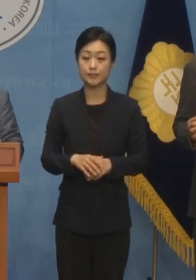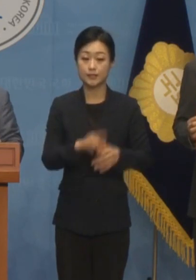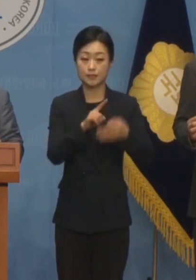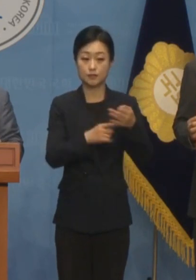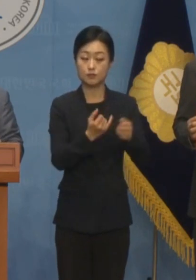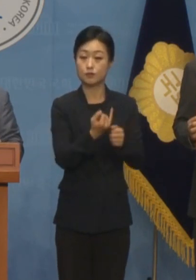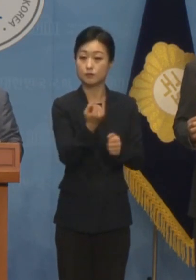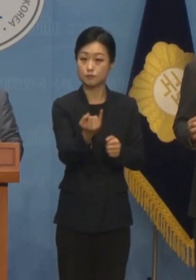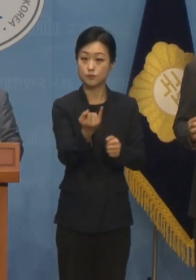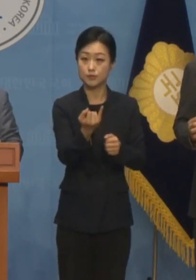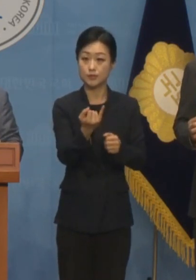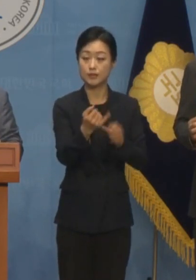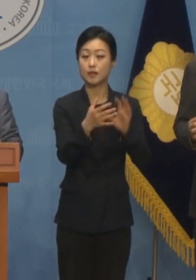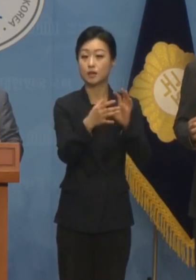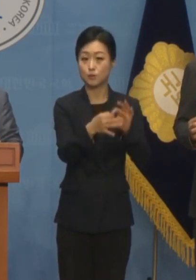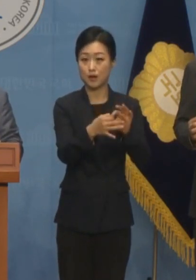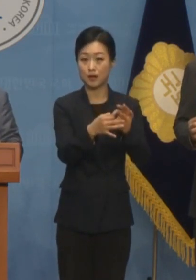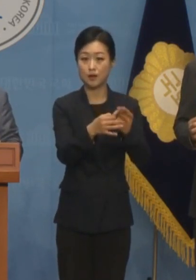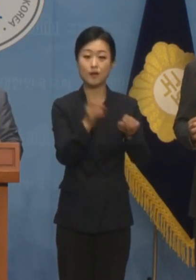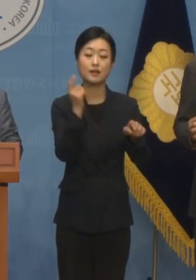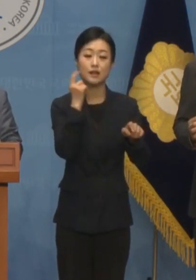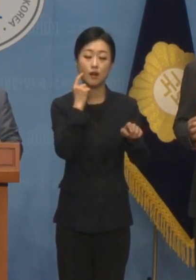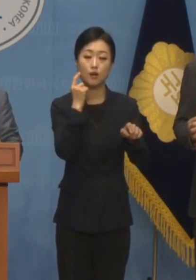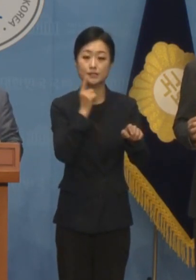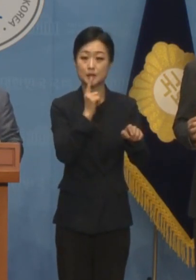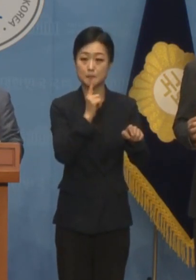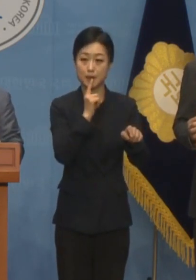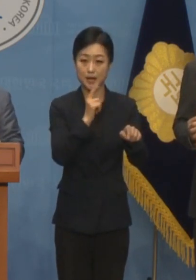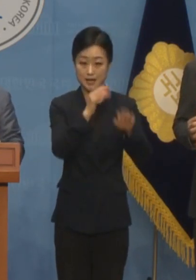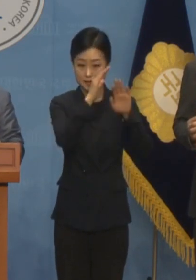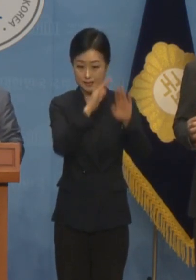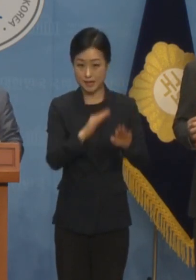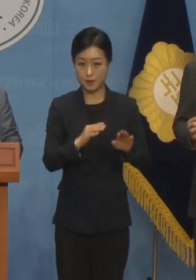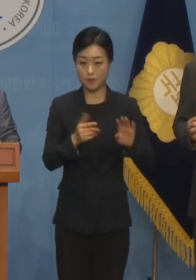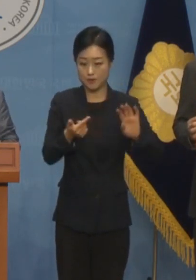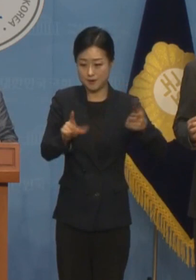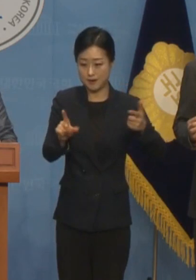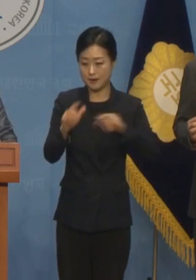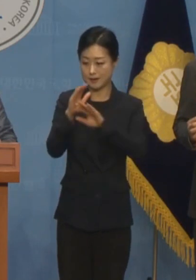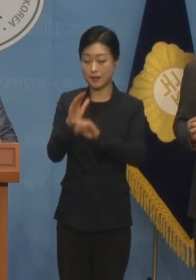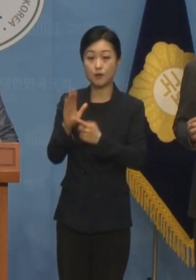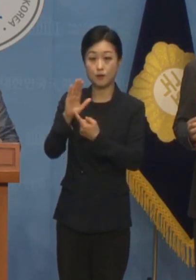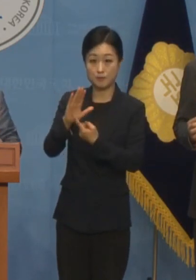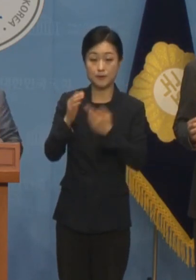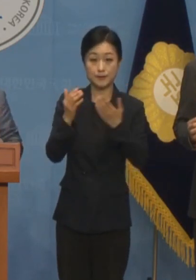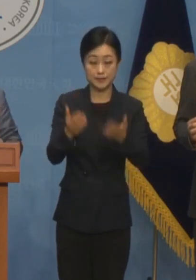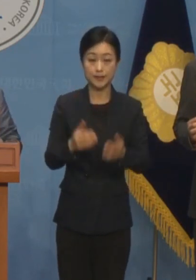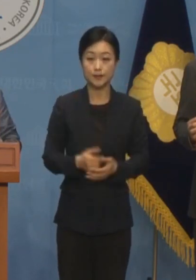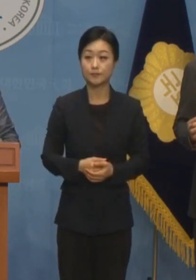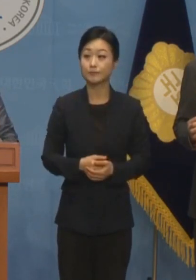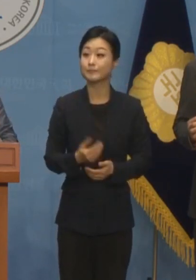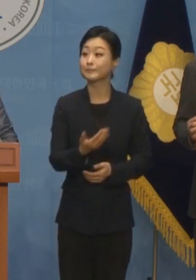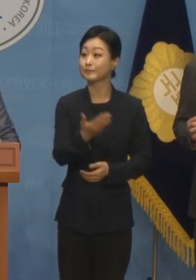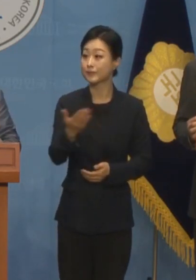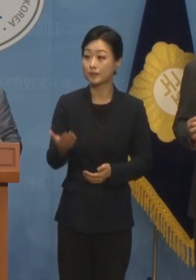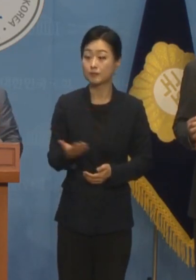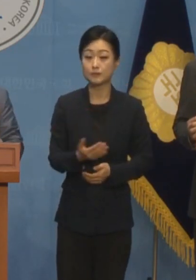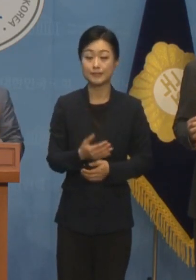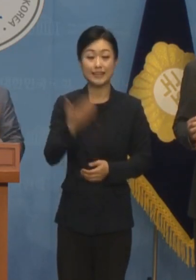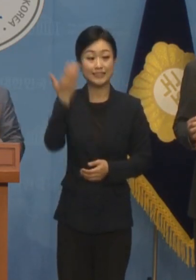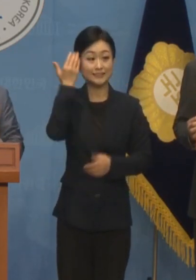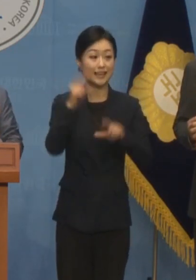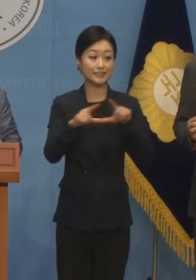김건희 게이트 세력들이 저지른 거짓말 조목조목 반박할 겁니다. 하나 짚겠습니다. 기자님들께서도 다